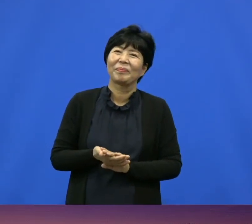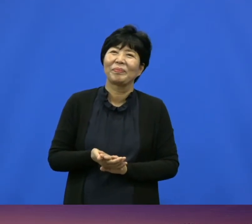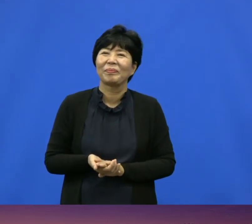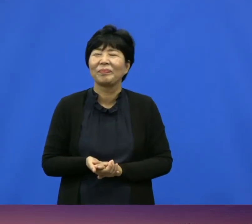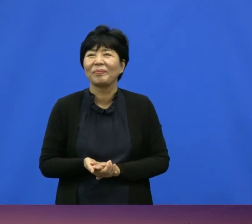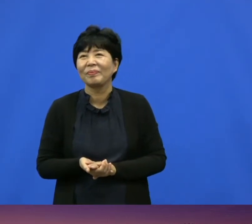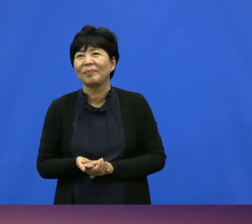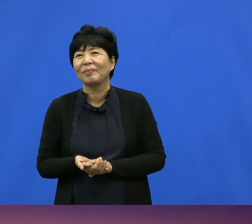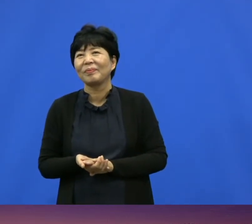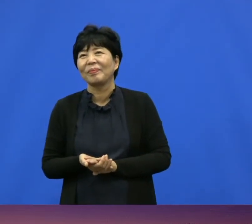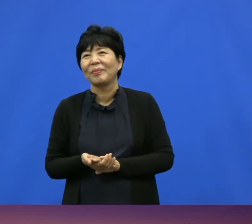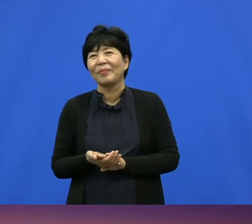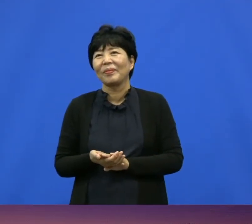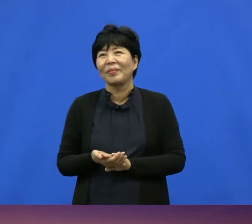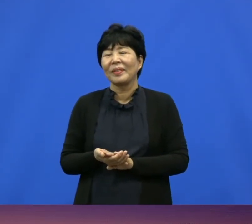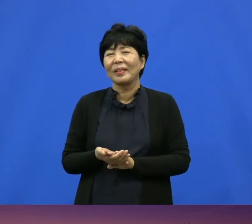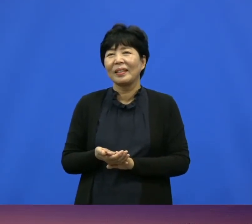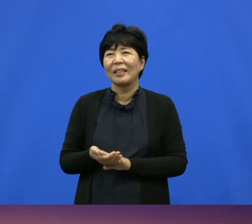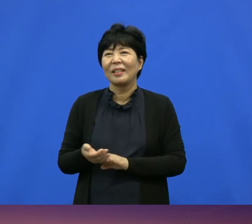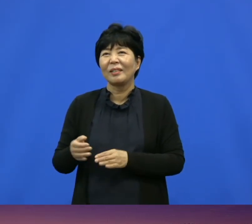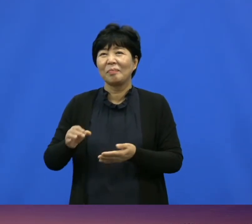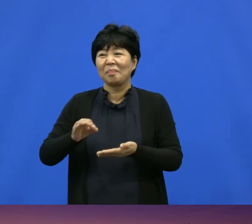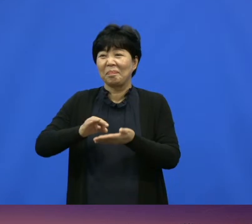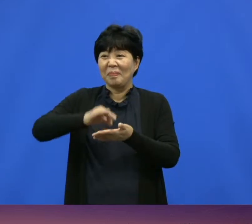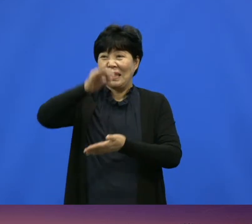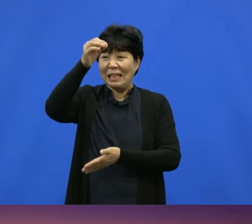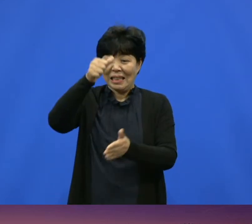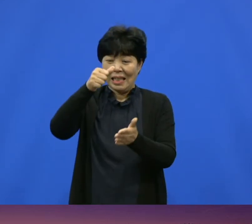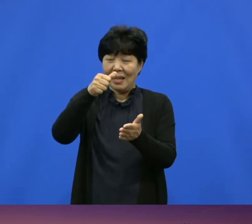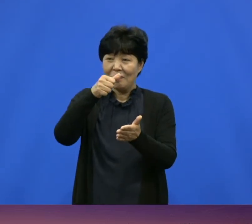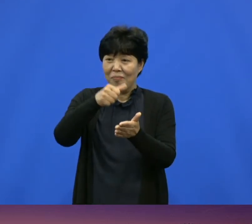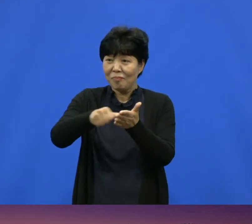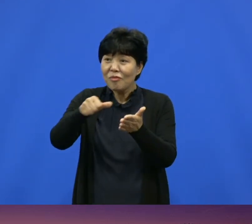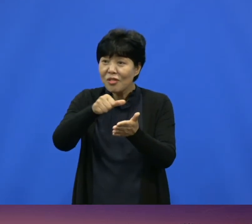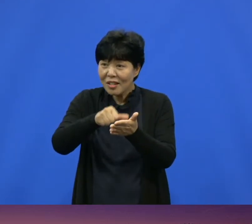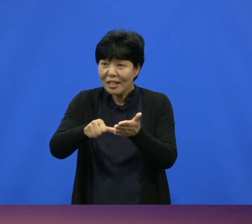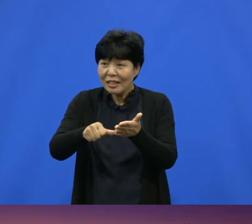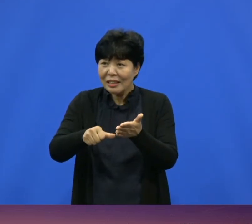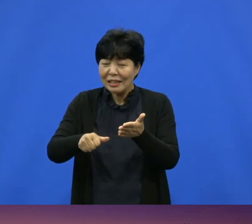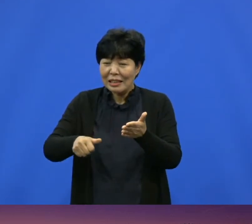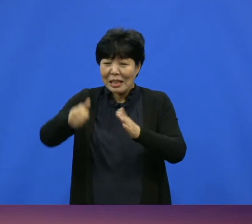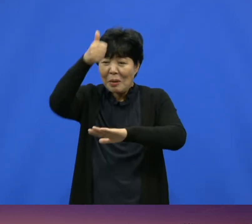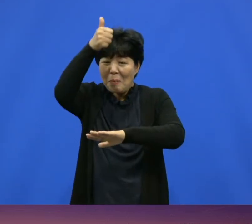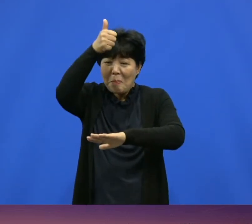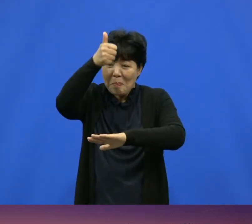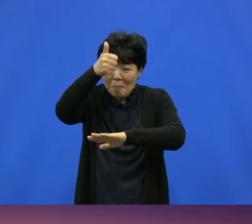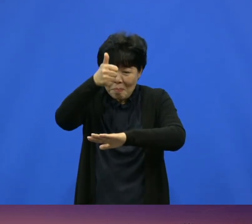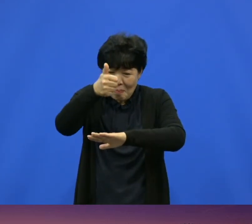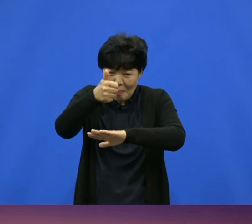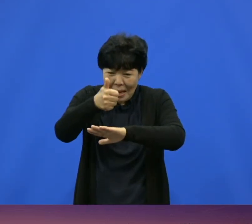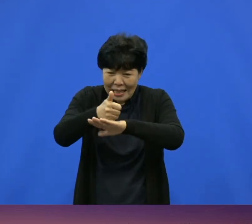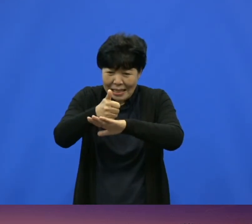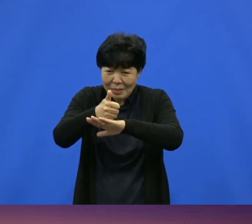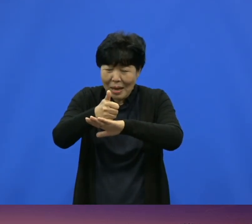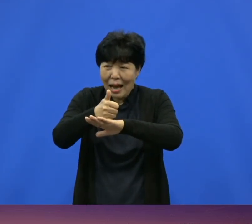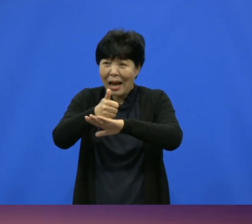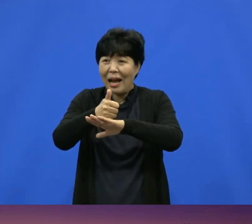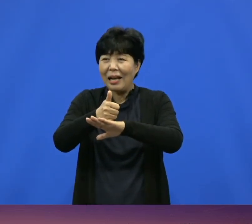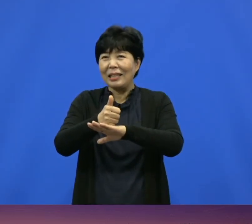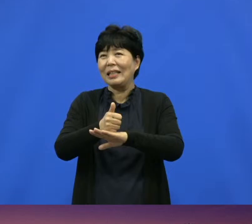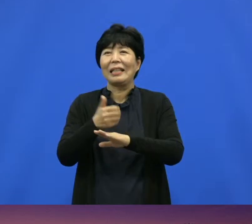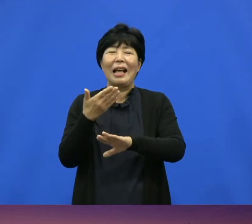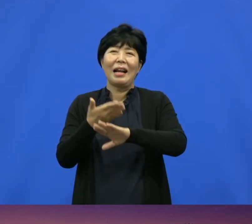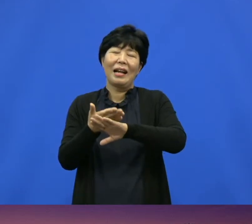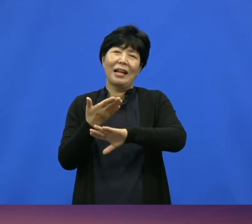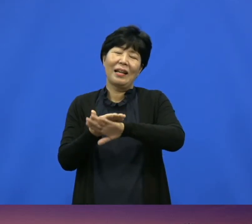돼버려요. 명품은 끝 마무리가 차이가 난다고 그러잖아요, 여러분. 마무리, 말무리. 여러분, 인생의 마무리,